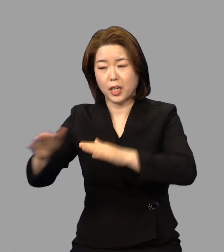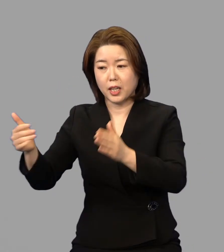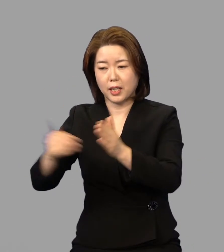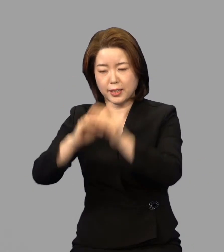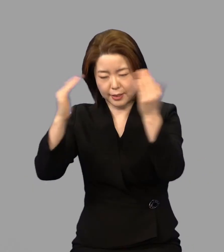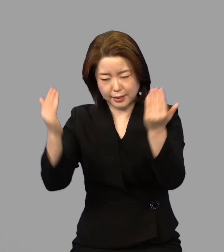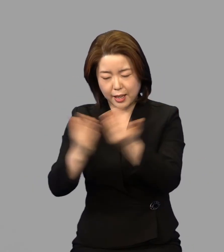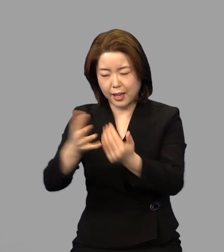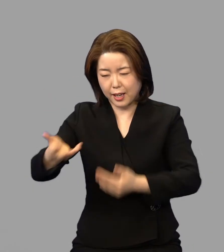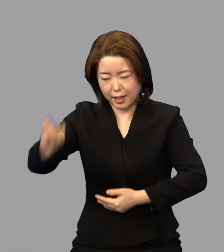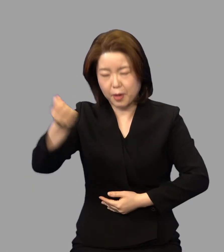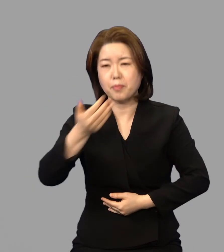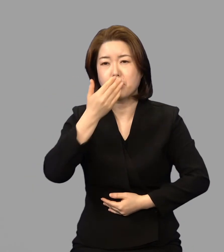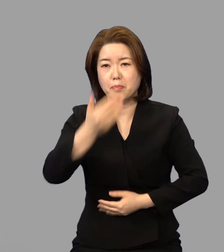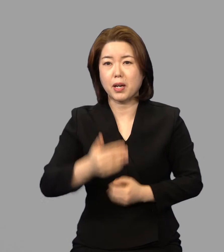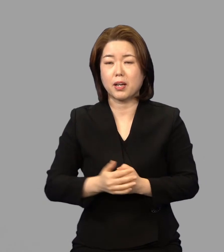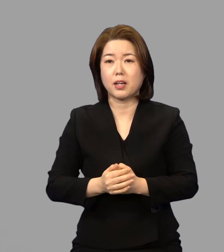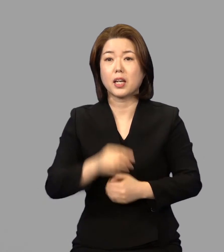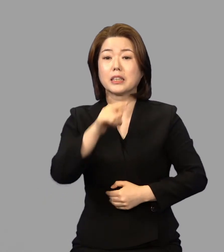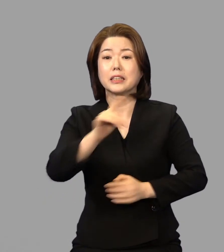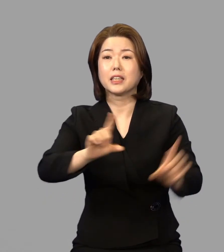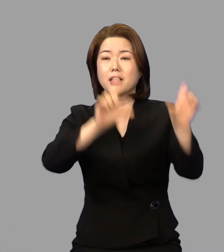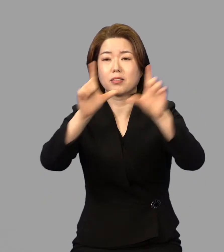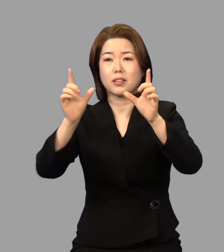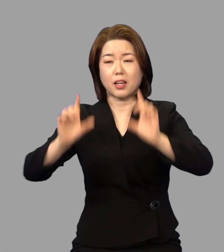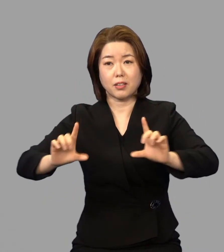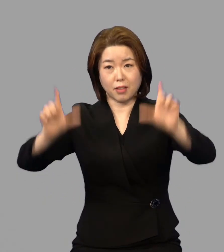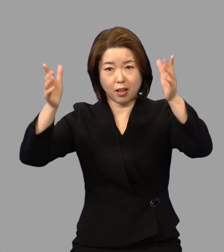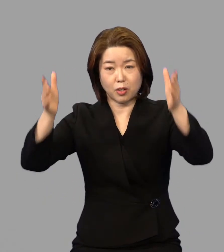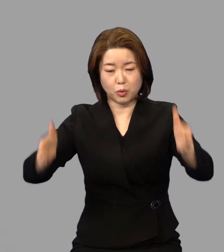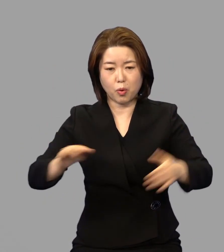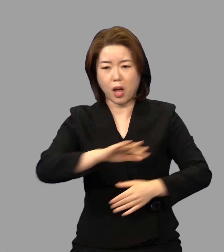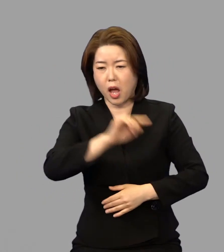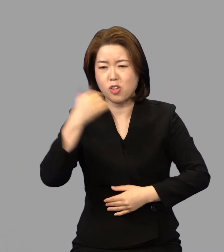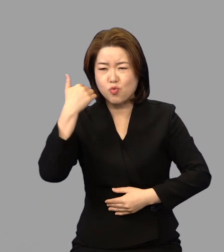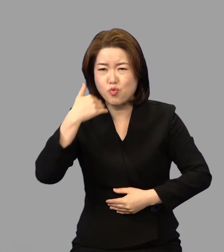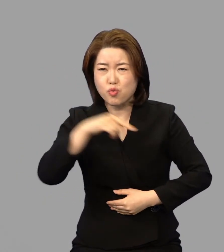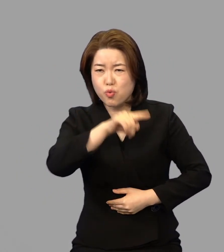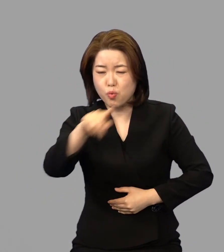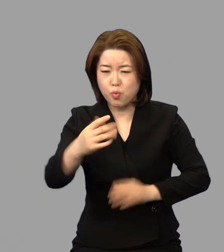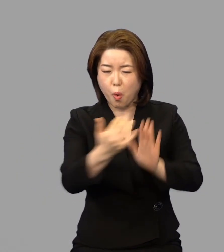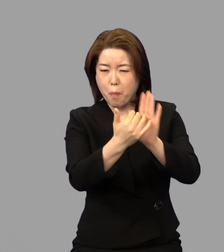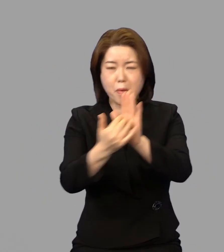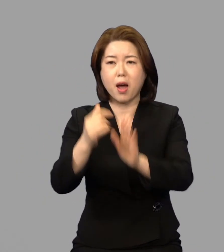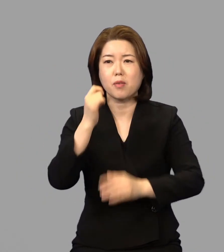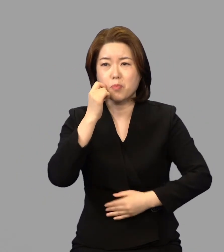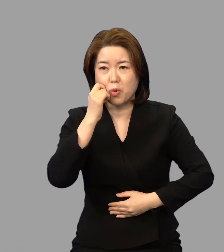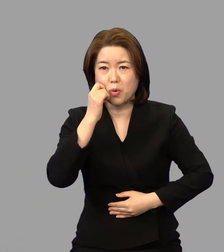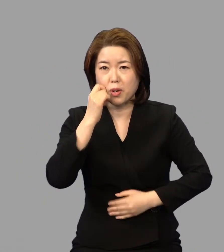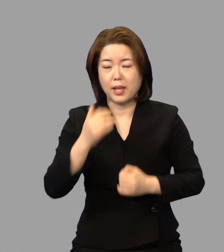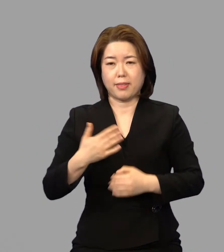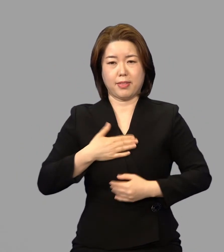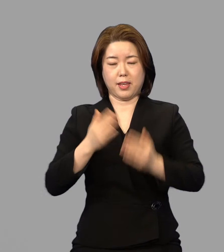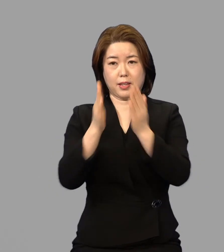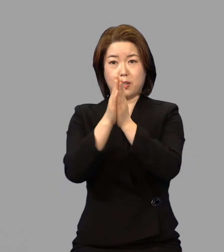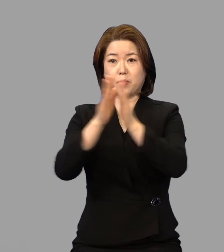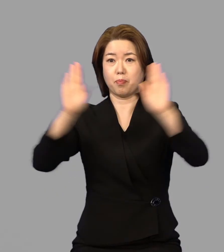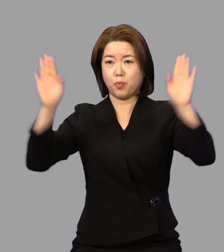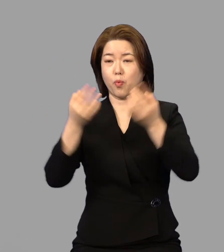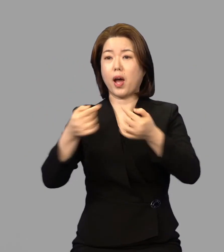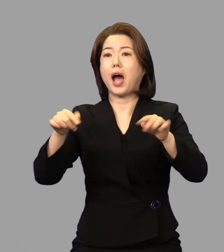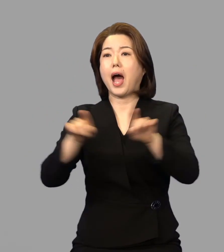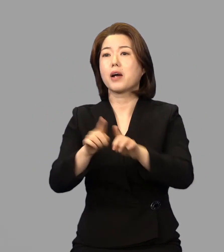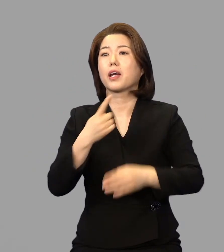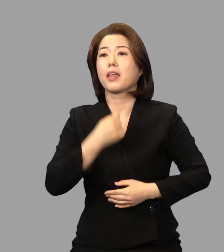것이다. 네가 사는 날 동안 아무도 너의 앞길을 가로막지 못할 것이다. 내가 모세와 함께 하였던 것과